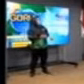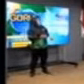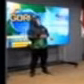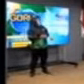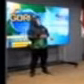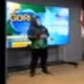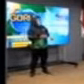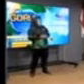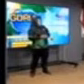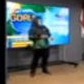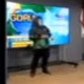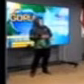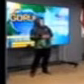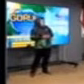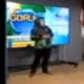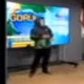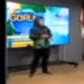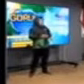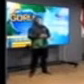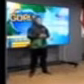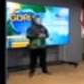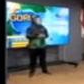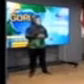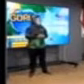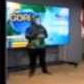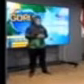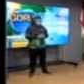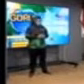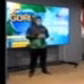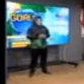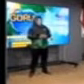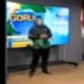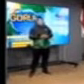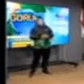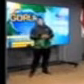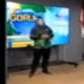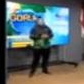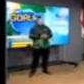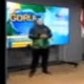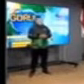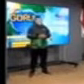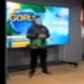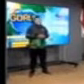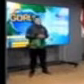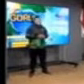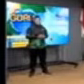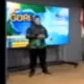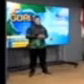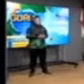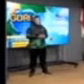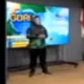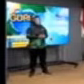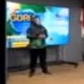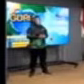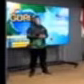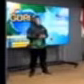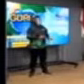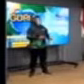kaki. Pasti ya loh, tumpuannya sekarang itu lihat. Satu kaki anak-anak, perhatikan. Dan di situ anak-anak yang dimaksud